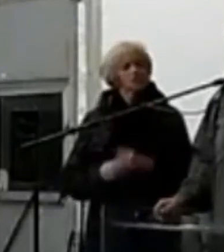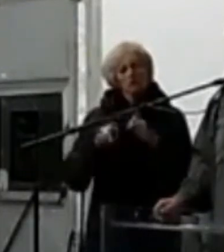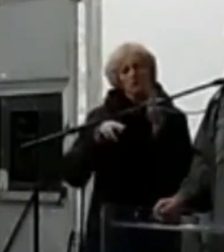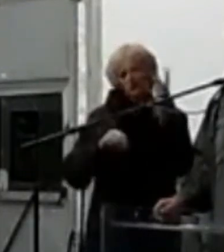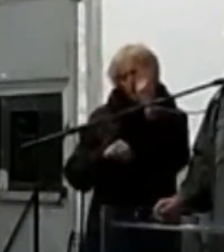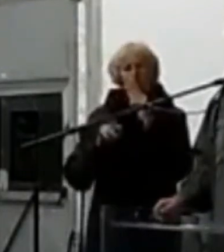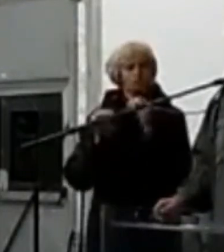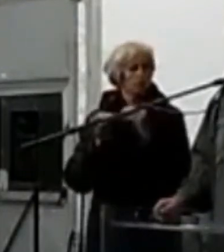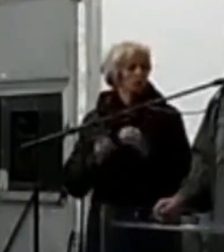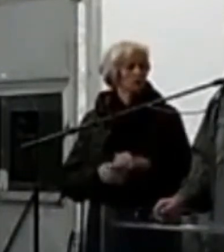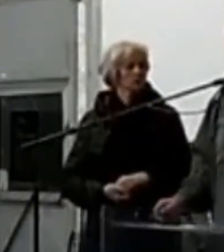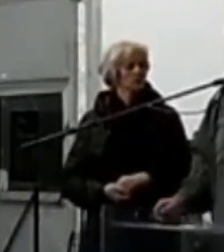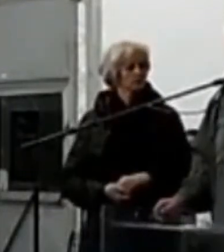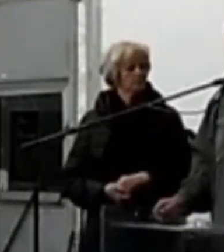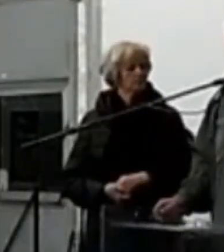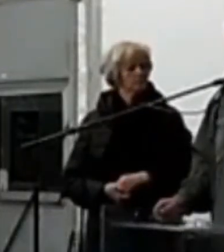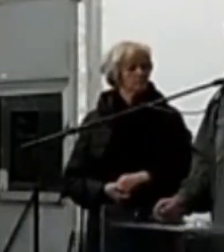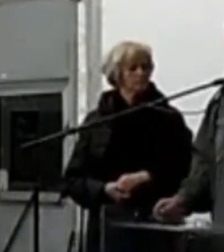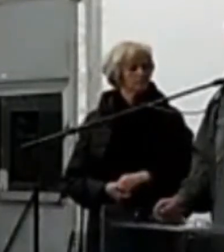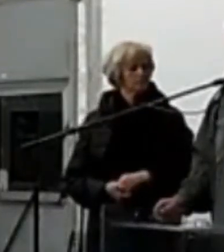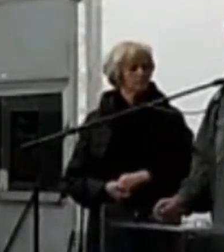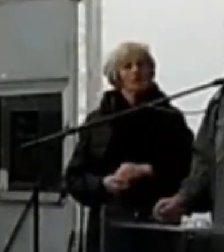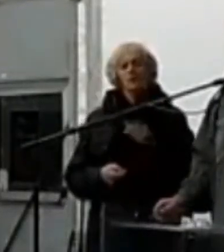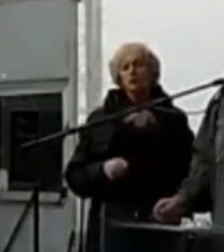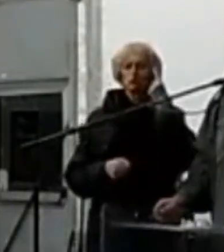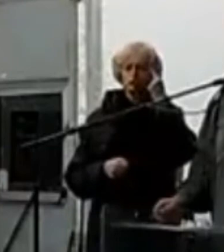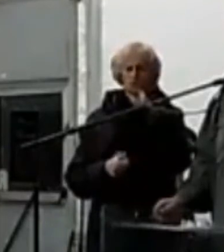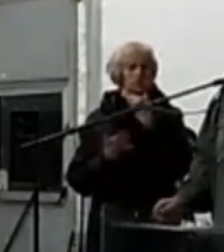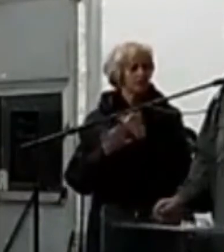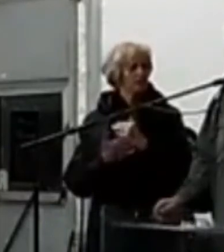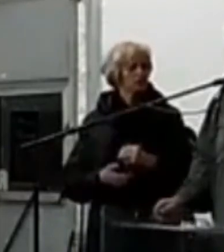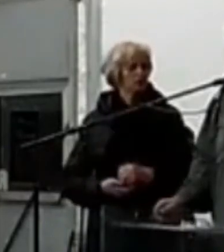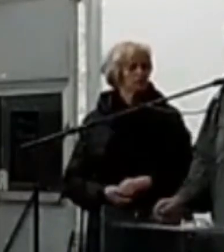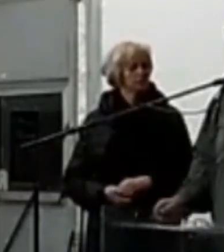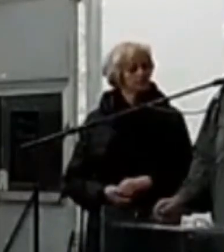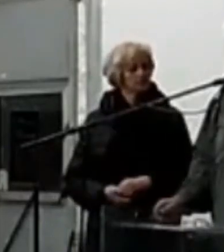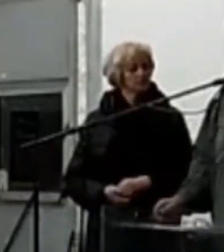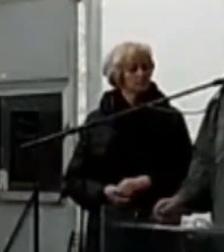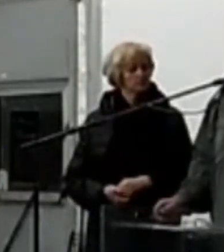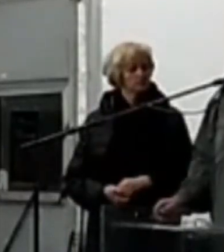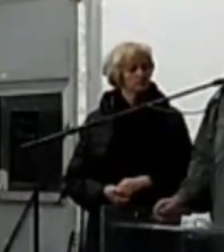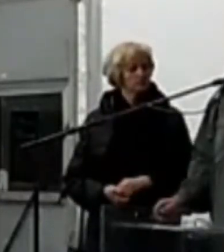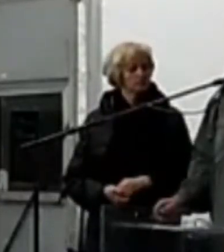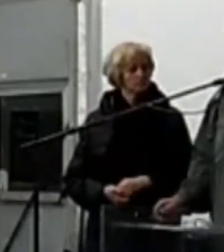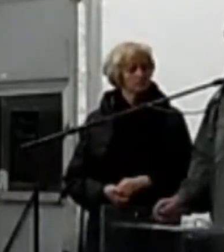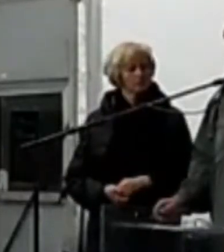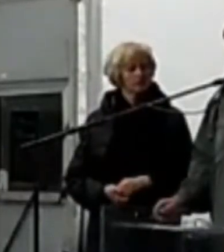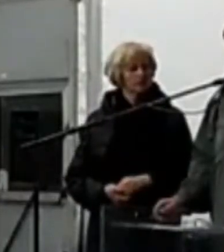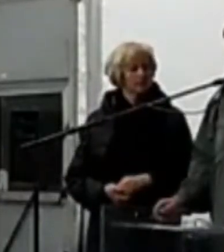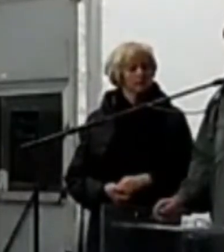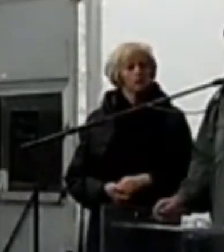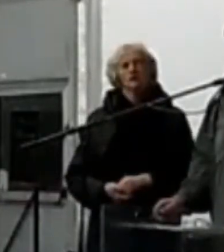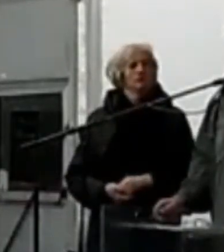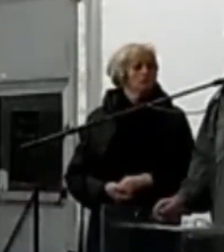biologije naravno. Do tančina moramo znati pravila Darwinove evolucije, kao i Mendelejev sistem